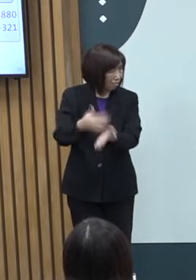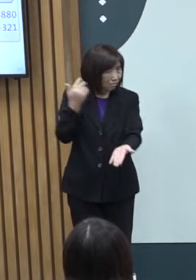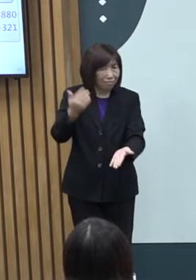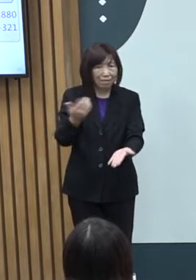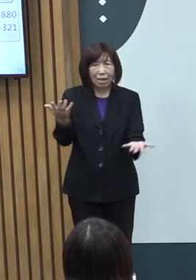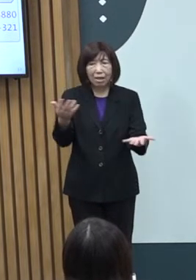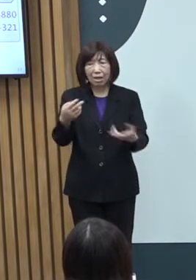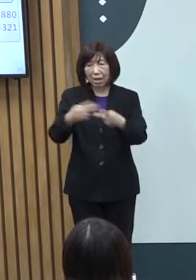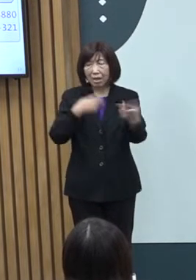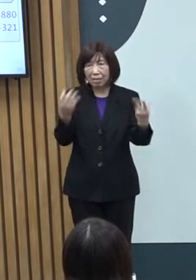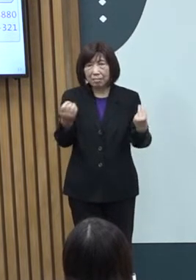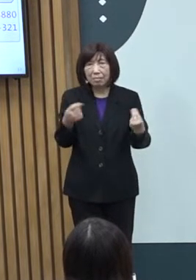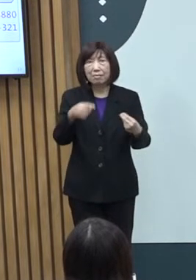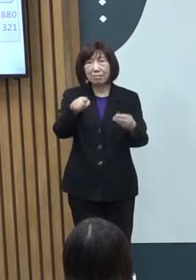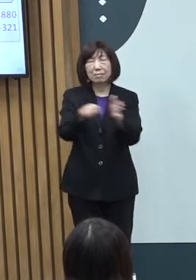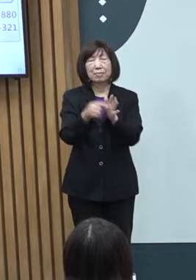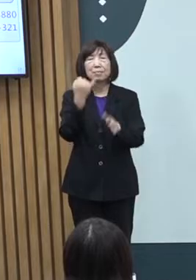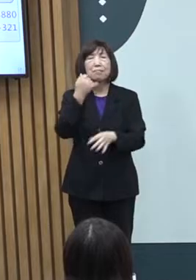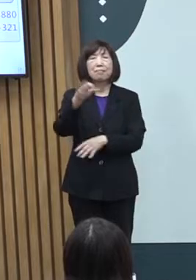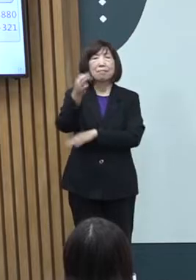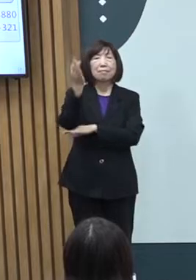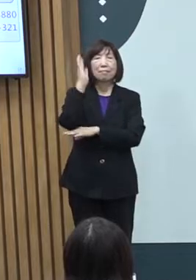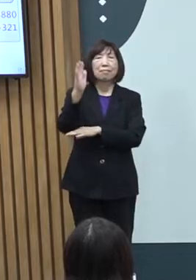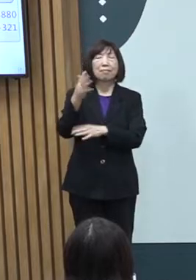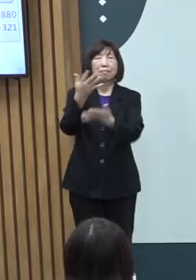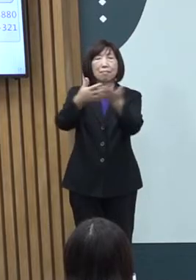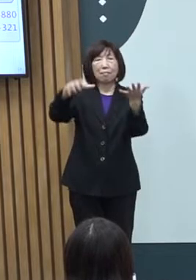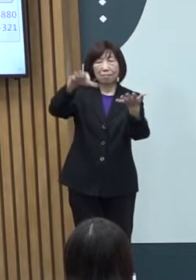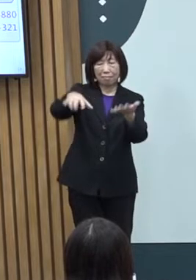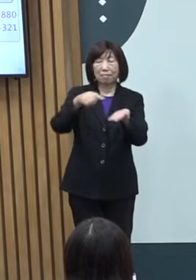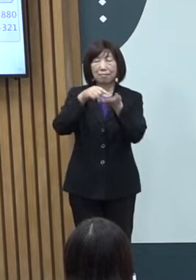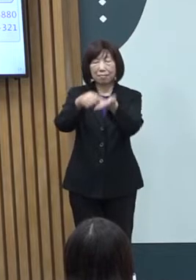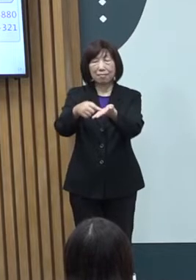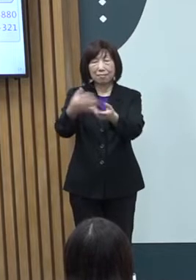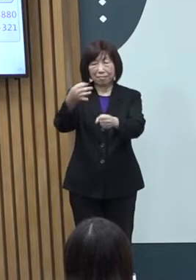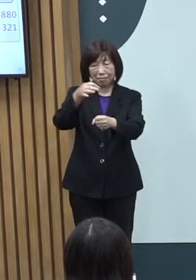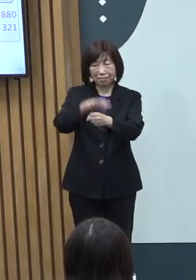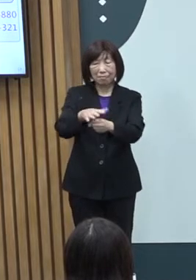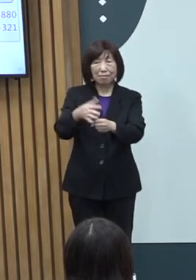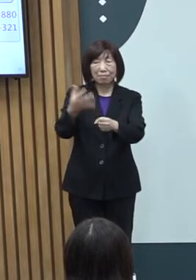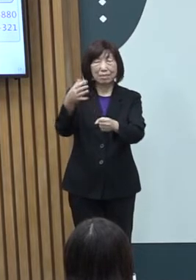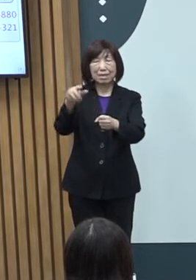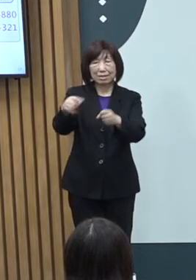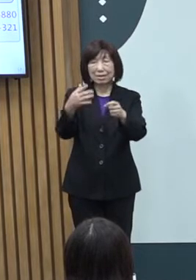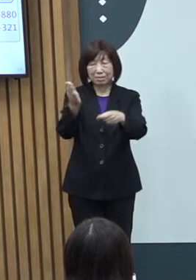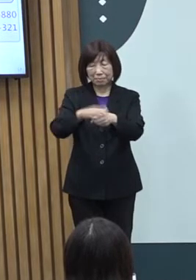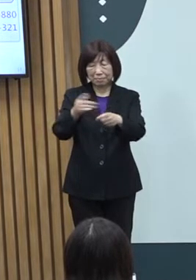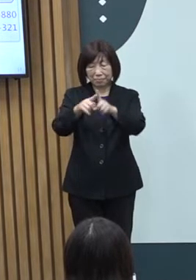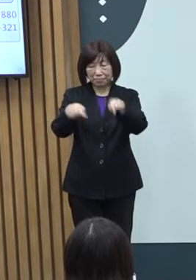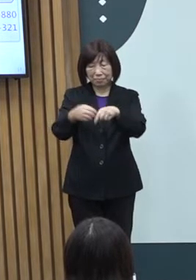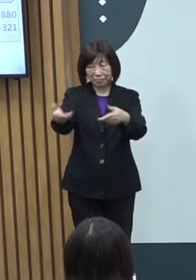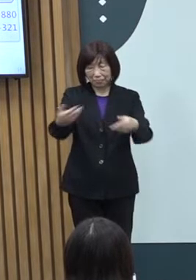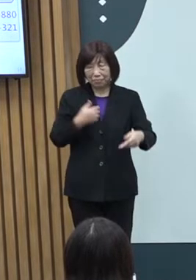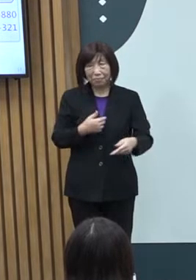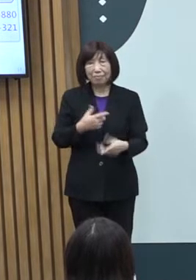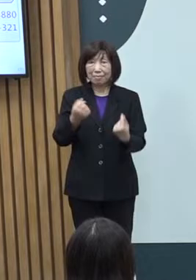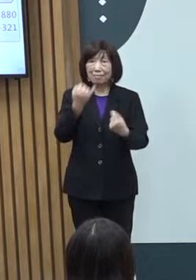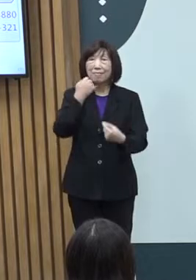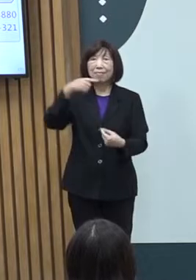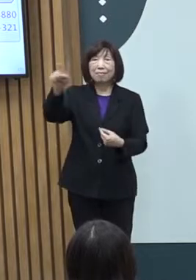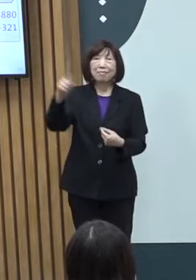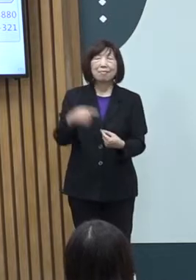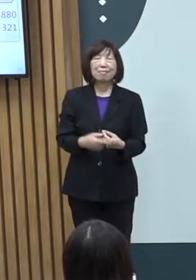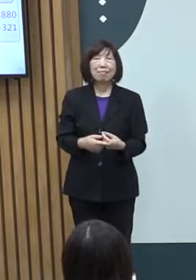政部税务入口网站的电子税务文件申请补发电子缴款书，那或者呢到便利商